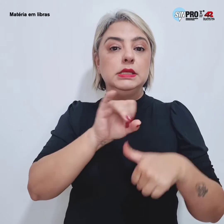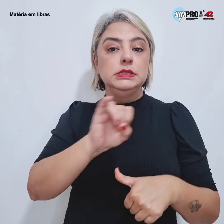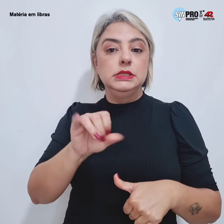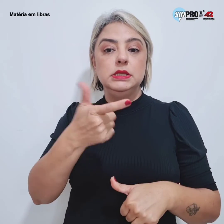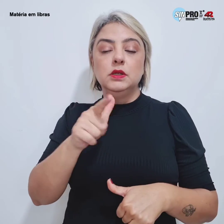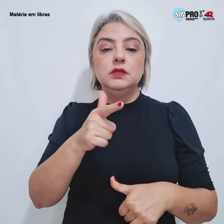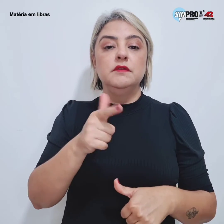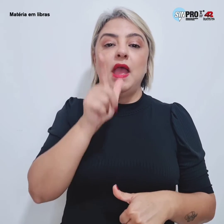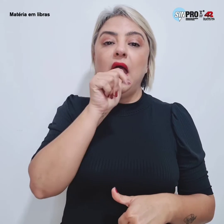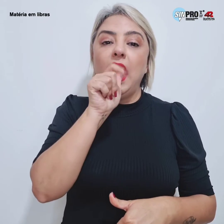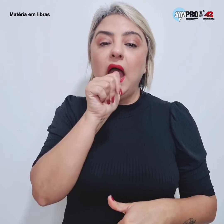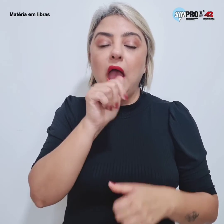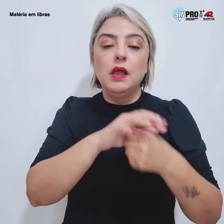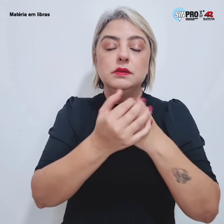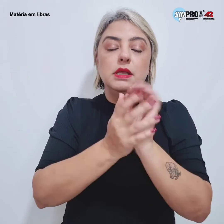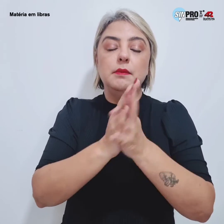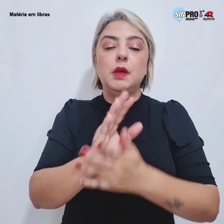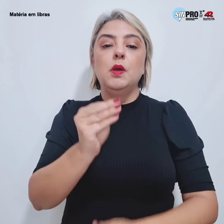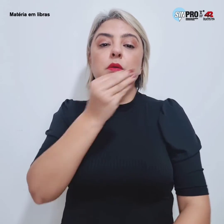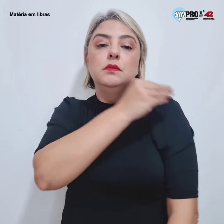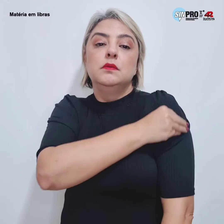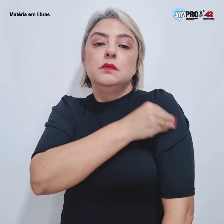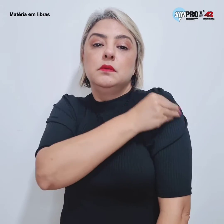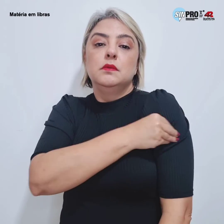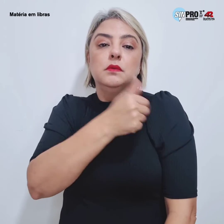e sabão, usar álcool em gel 70%.